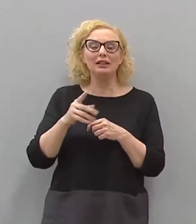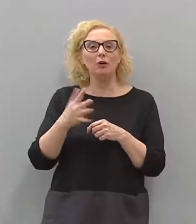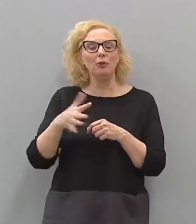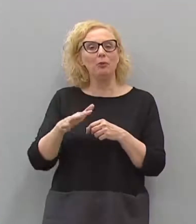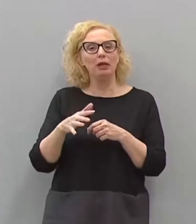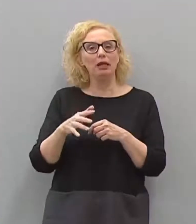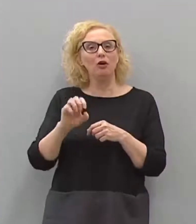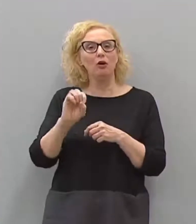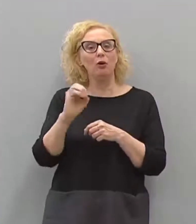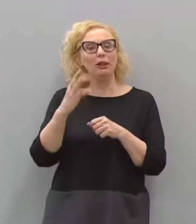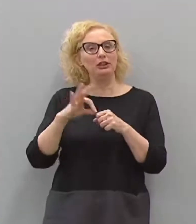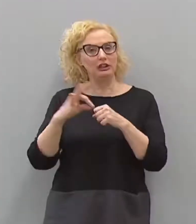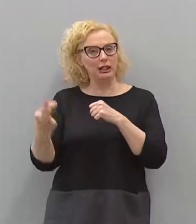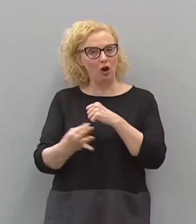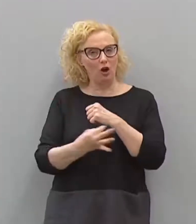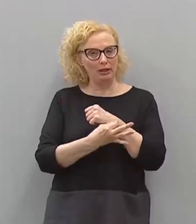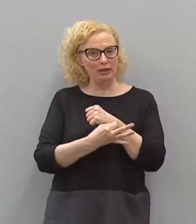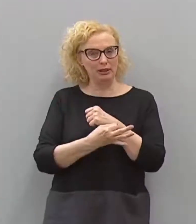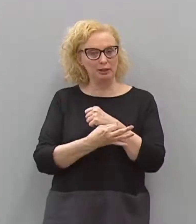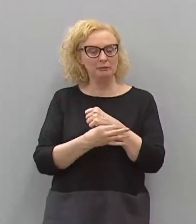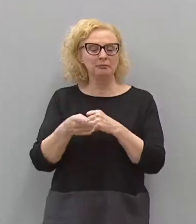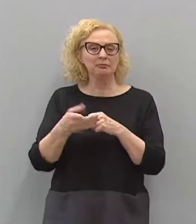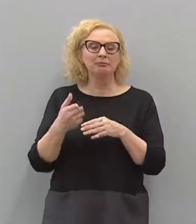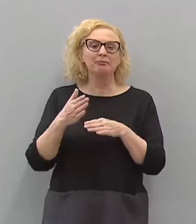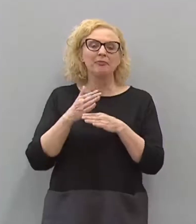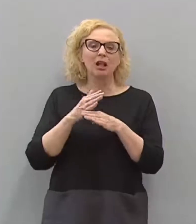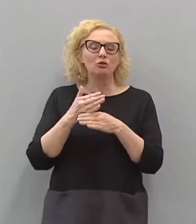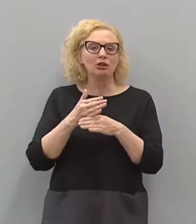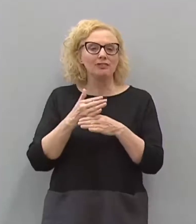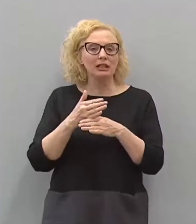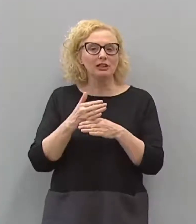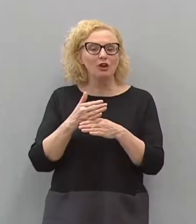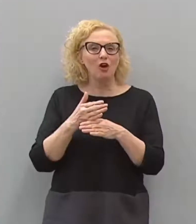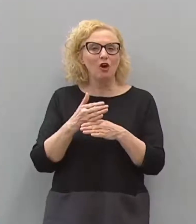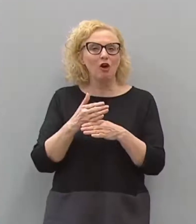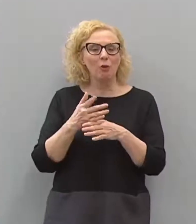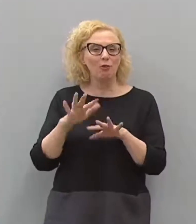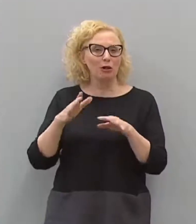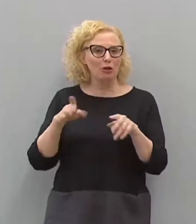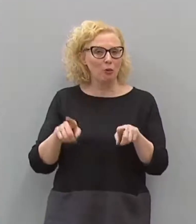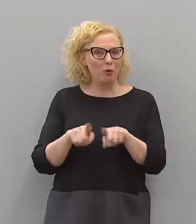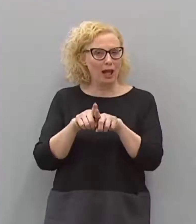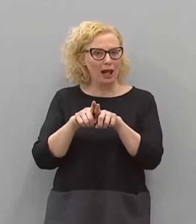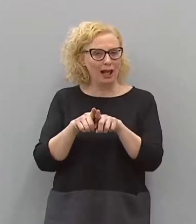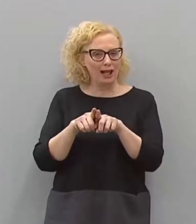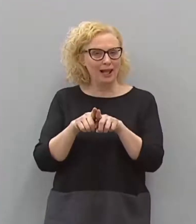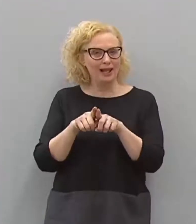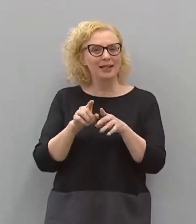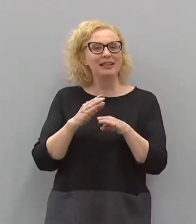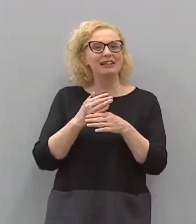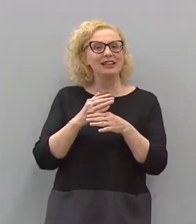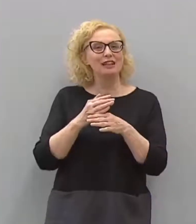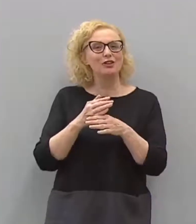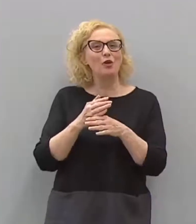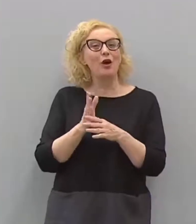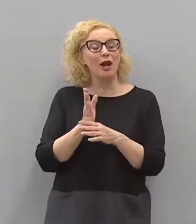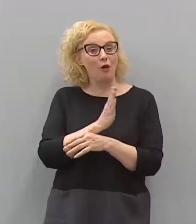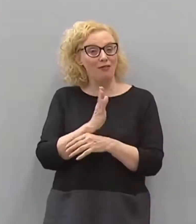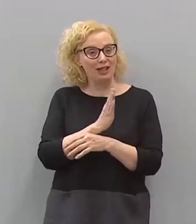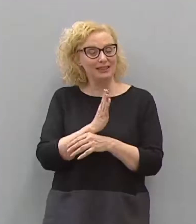15 chilometri suddivisi più o meno in maniera uniforme sul settore ovest quindi